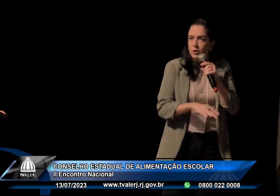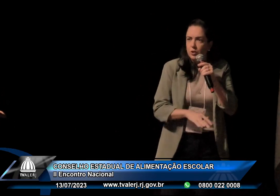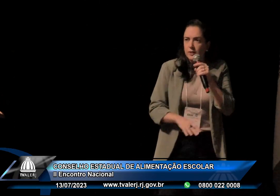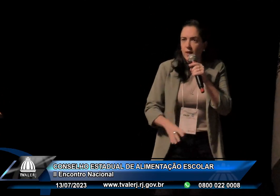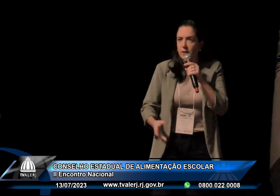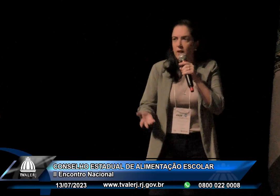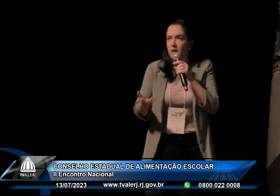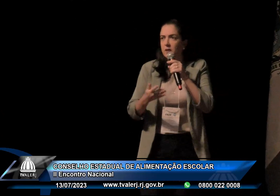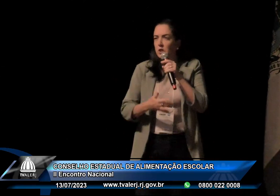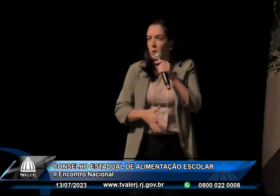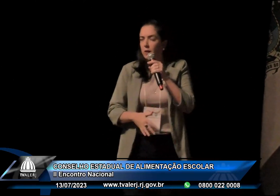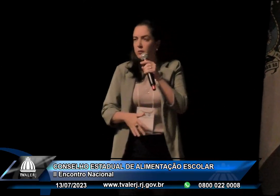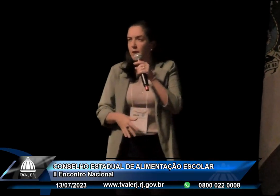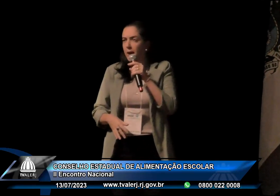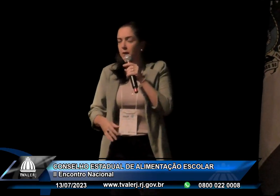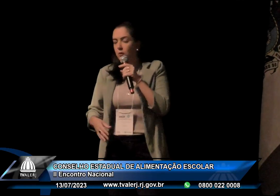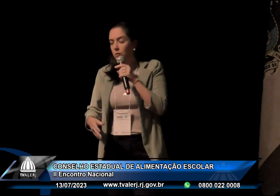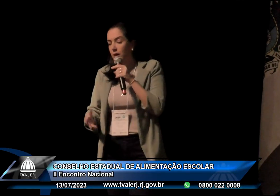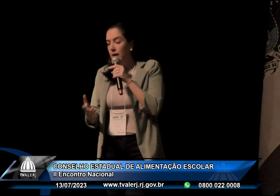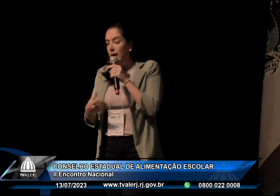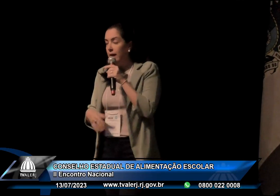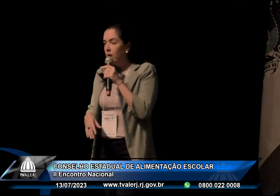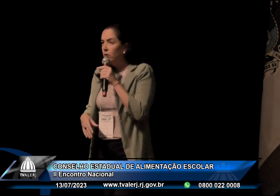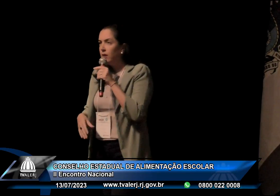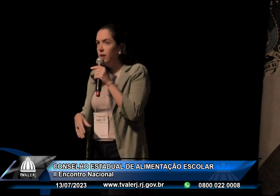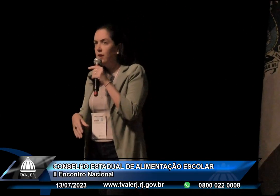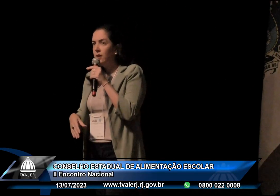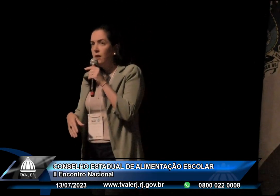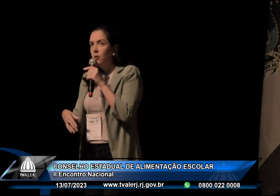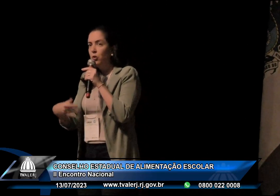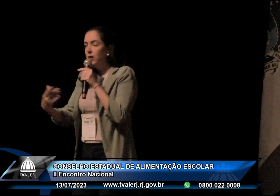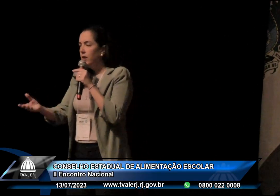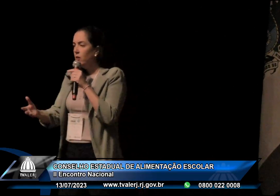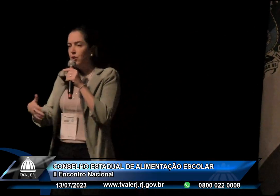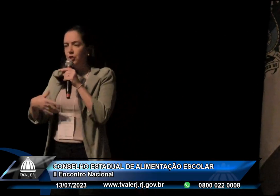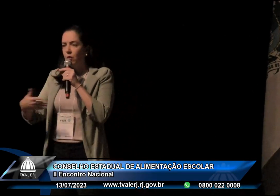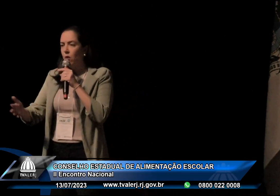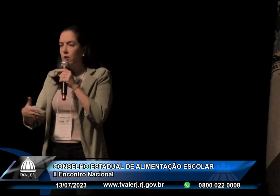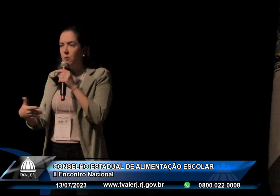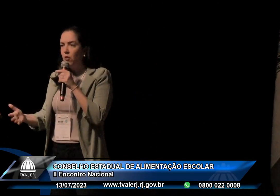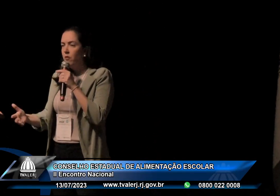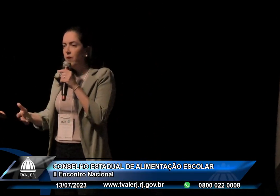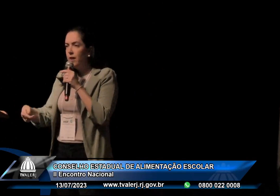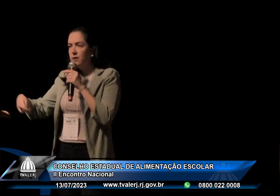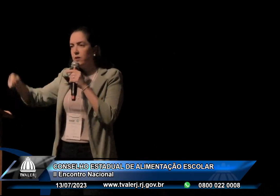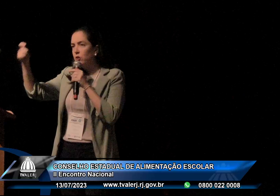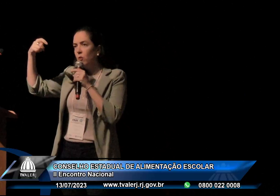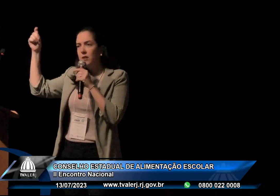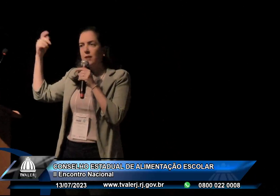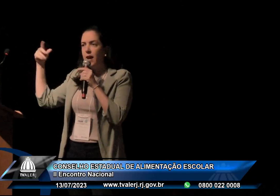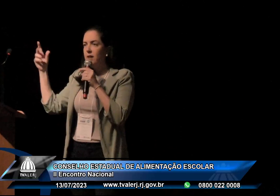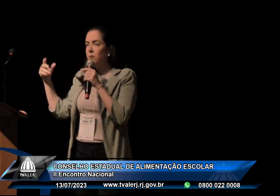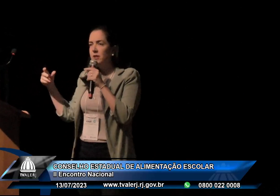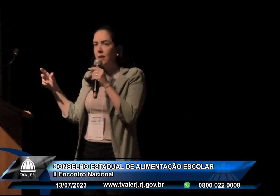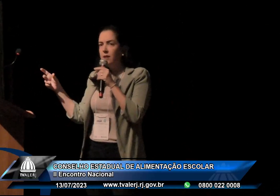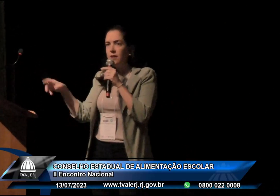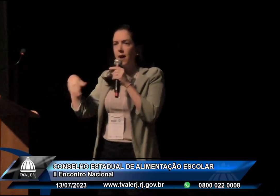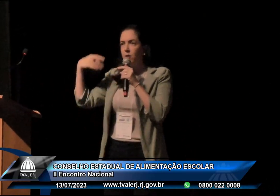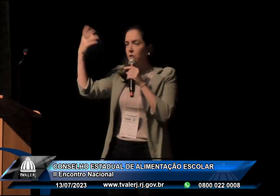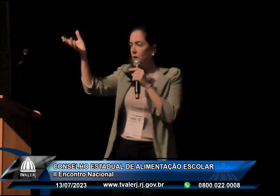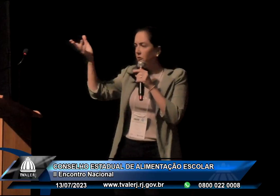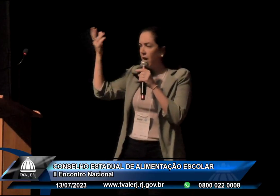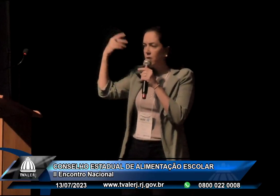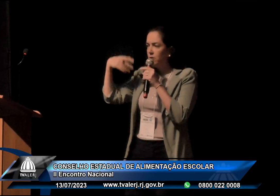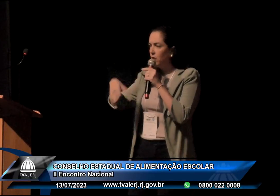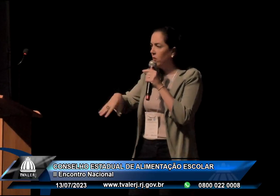os nutricionistas rtz e de quadro técnico lendo aqui poderiam a gente agora numa conversa vocês começarem a me